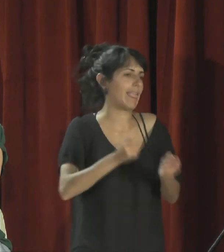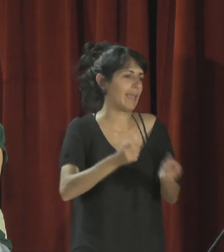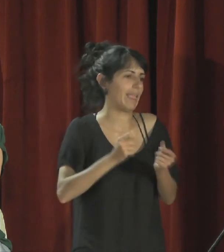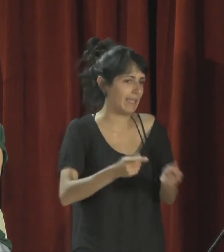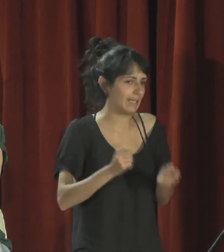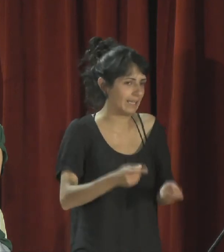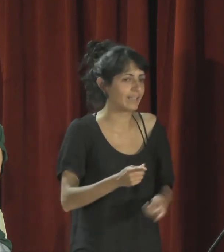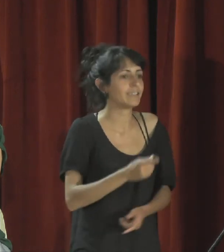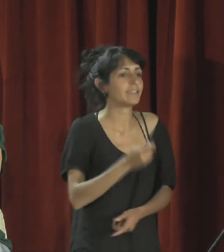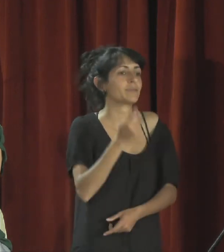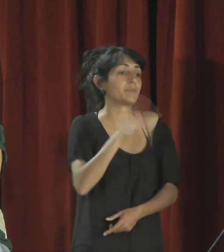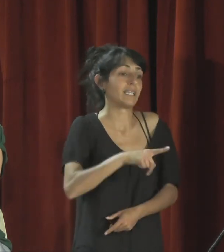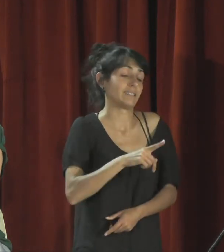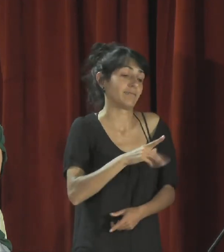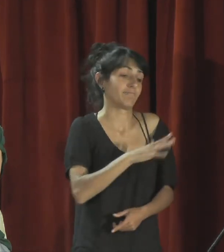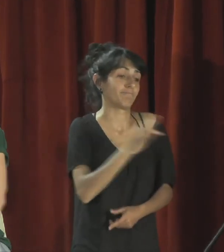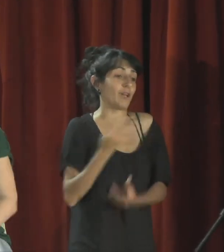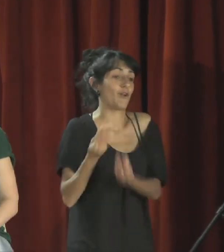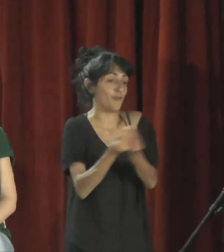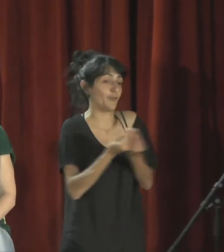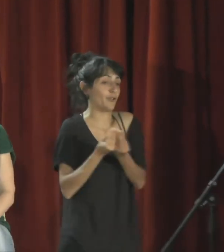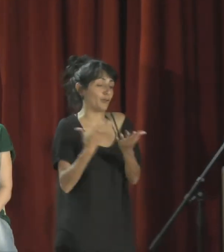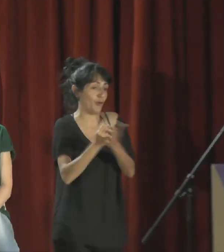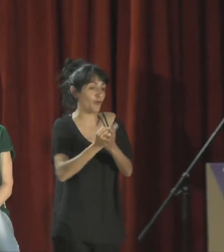xuntas, podemos. Hai marea.